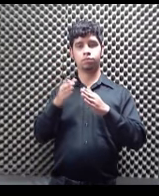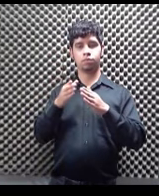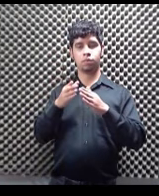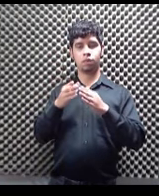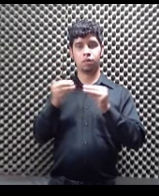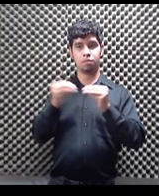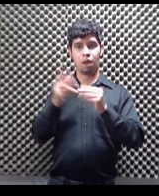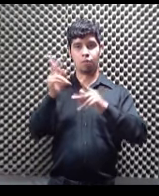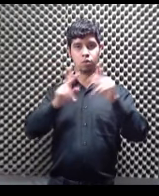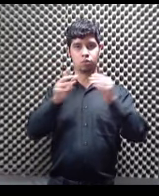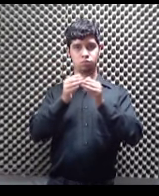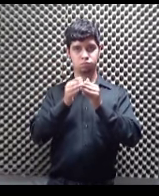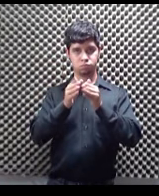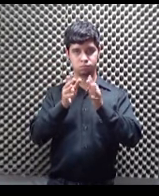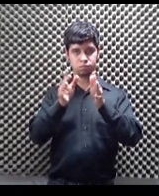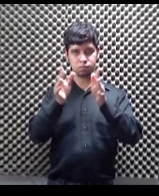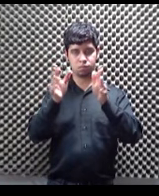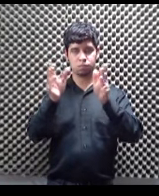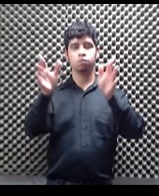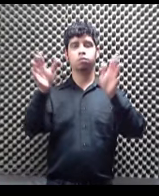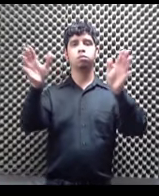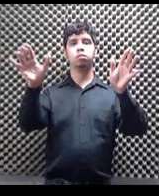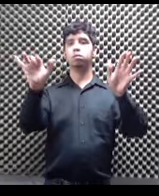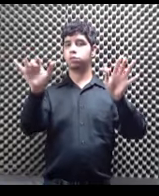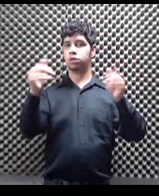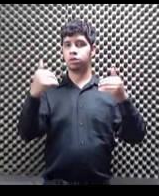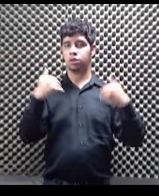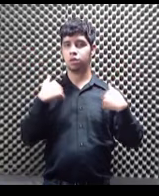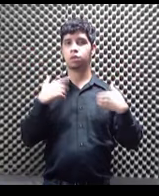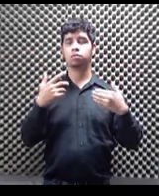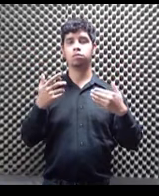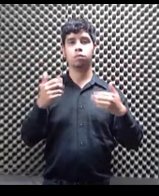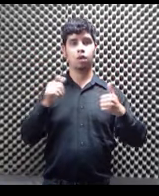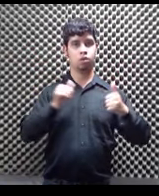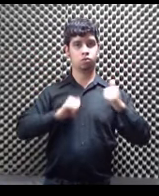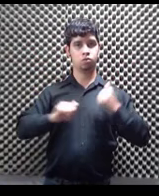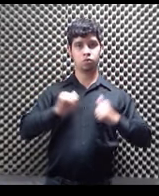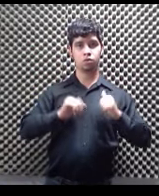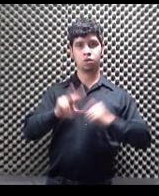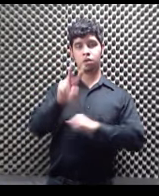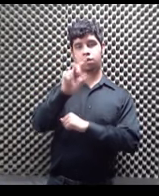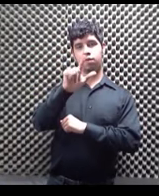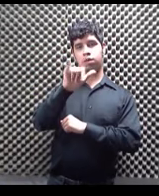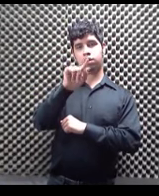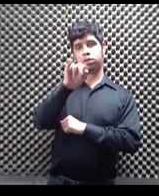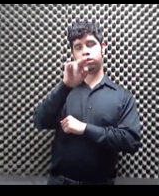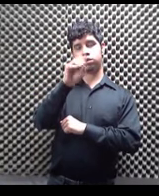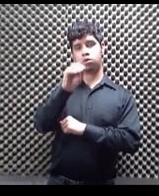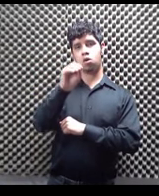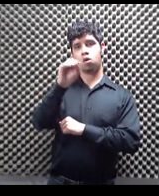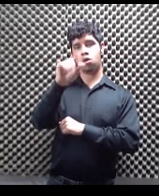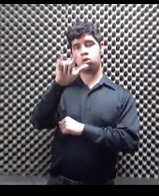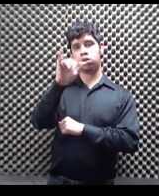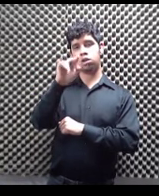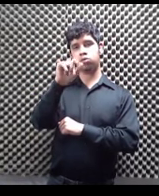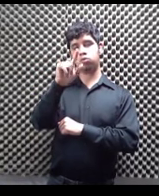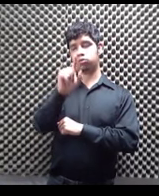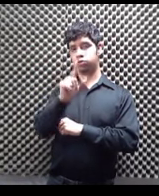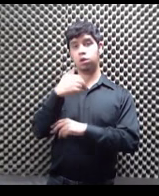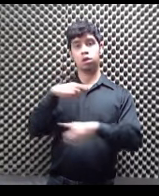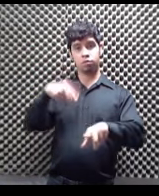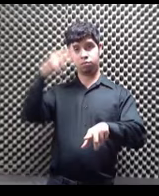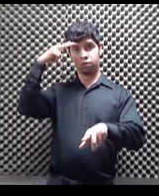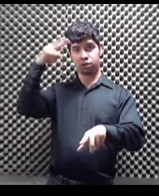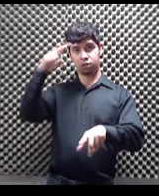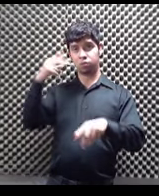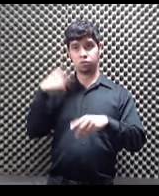de tener un mayor alcance, pues tiene a actores también de la talla como Valentino Lanús, el mexicano,